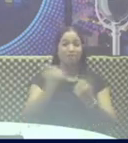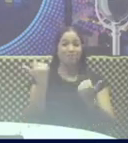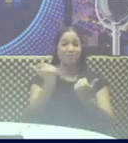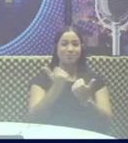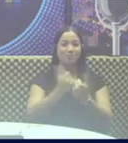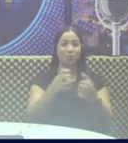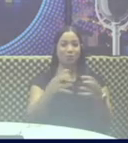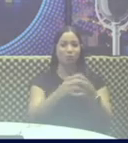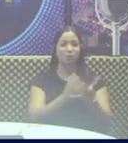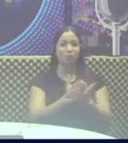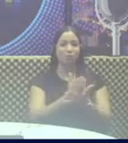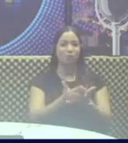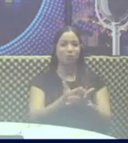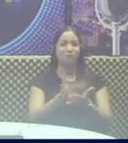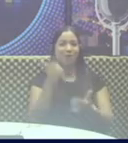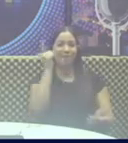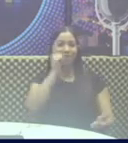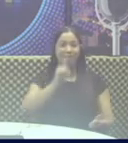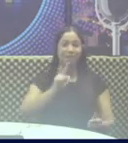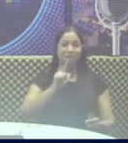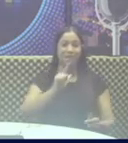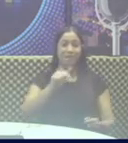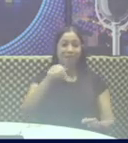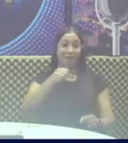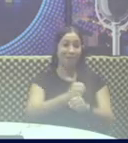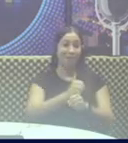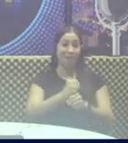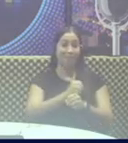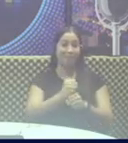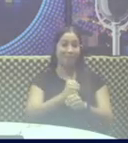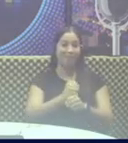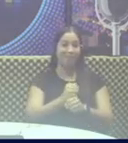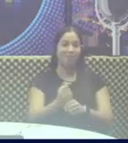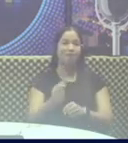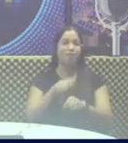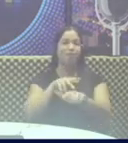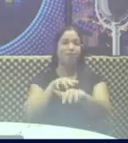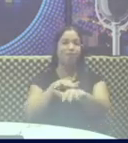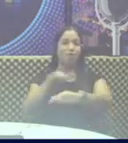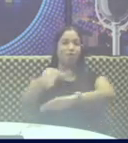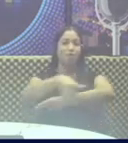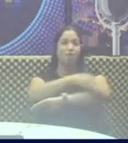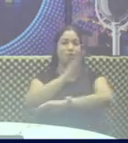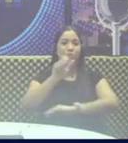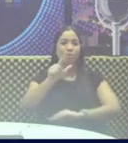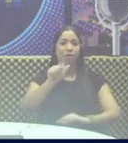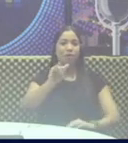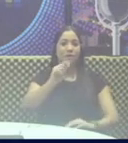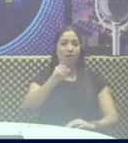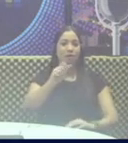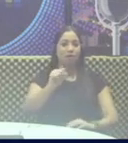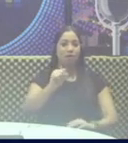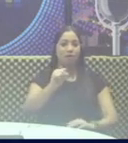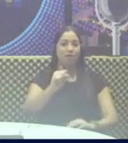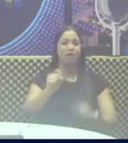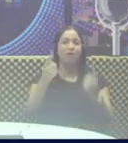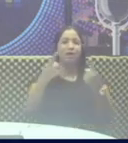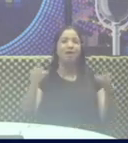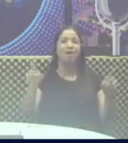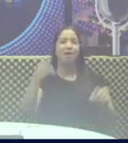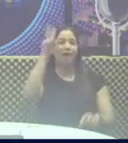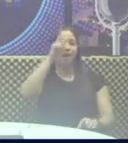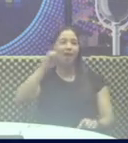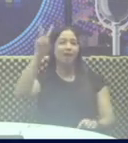Unidos do Chatão foi a grande vencedora da edição deste ano e voltou à Avenida Balaiadas com o samba enredo, histórias, lendas